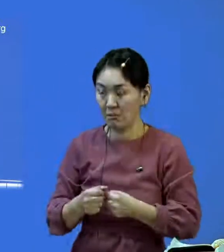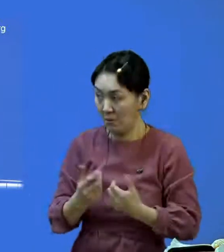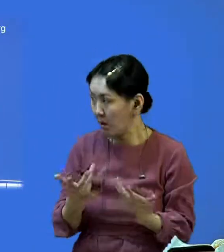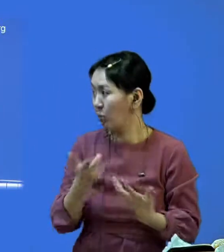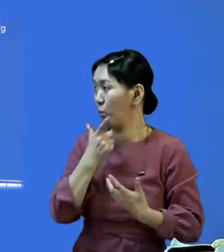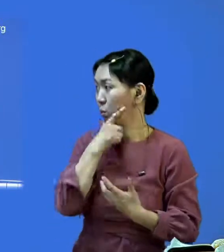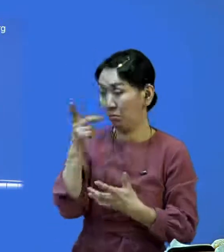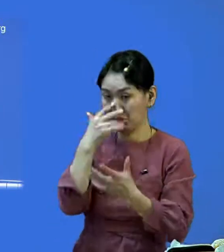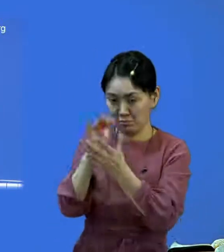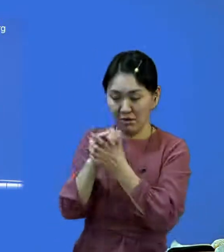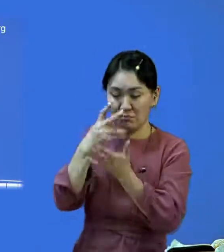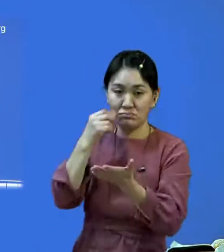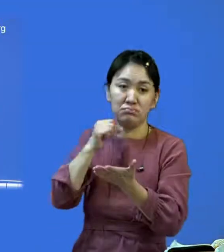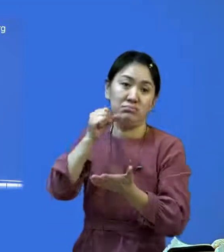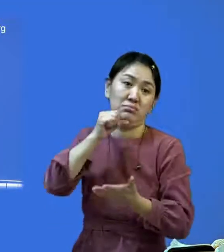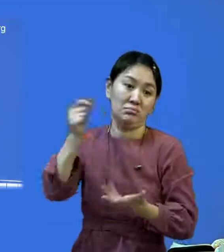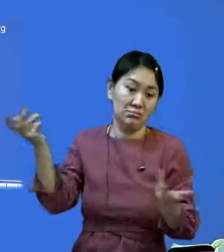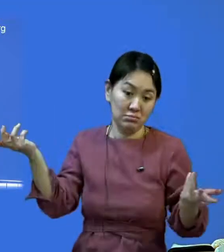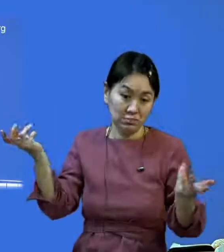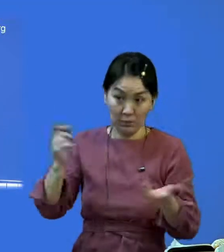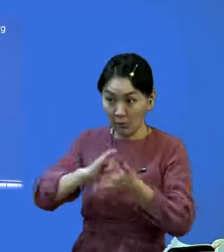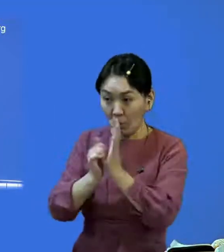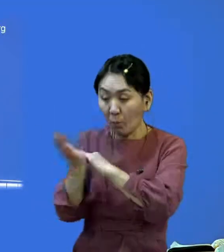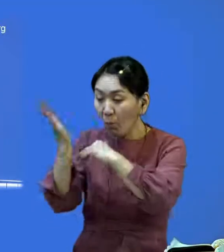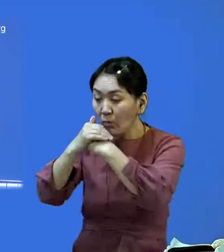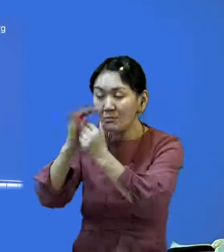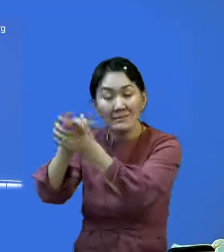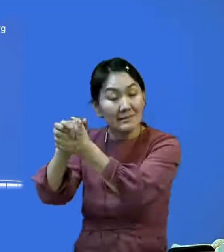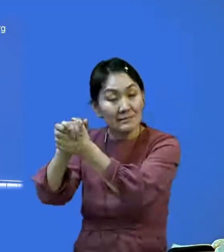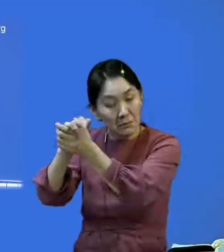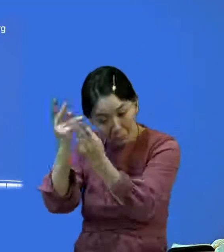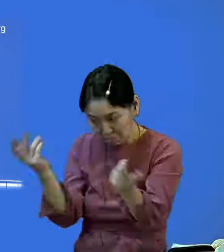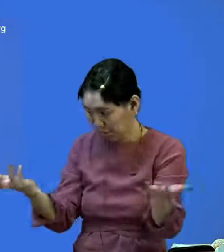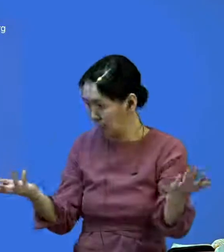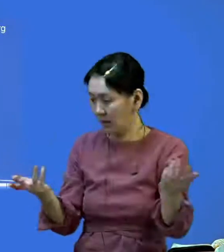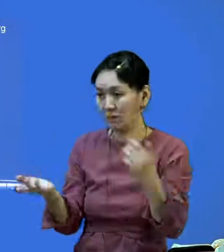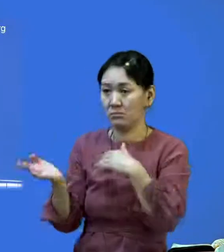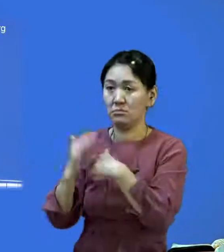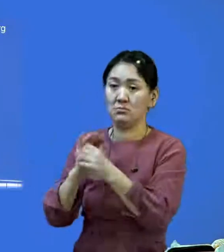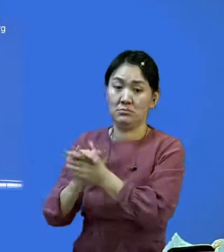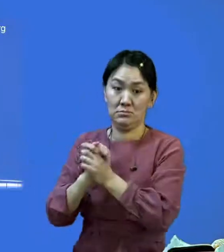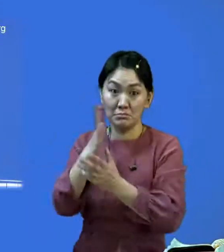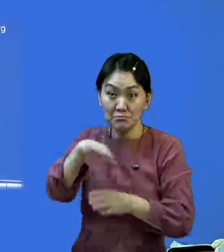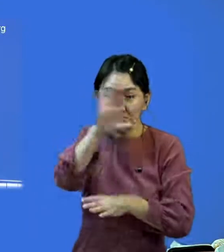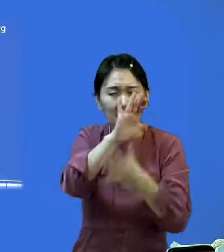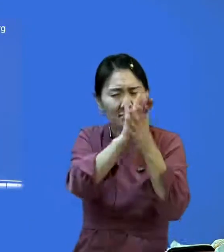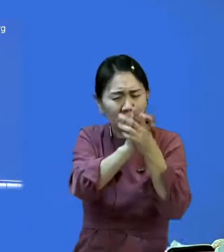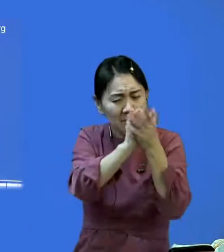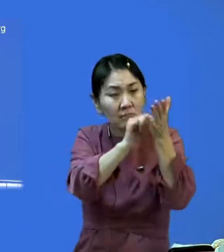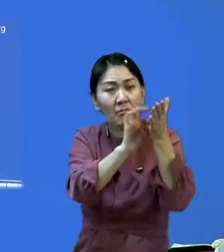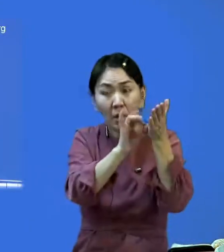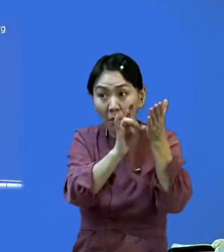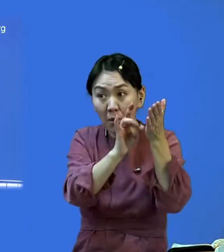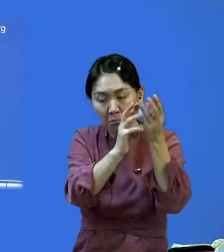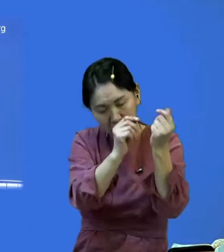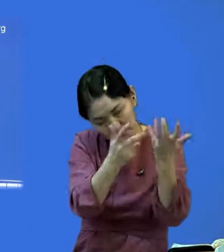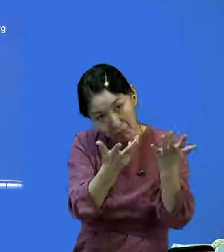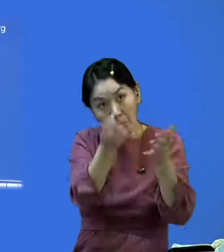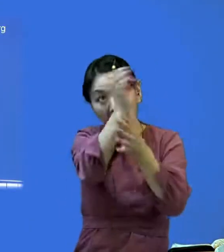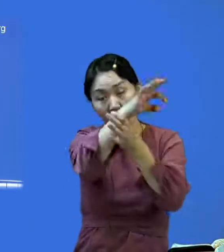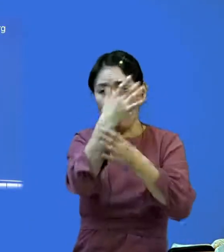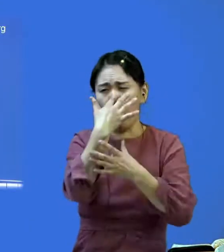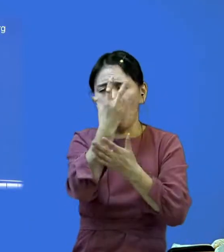юм бэ? Энэ бол үхсэн найдвар уу? Хүмүүс ээ. Бид бүхэн бол мөнхөд амьд байдаг найдвартай байна.